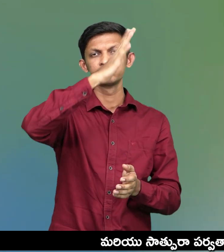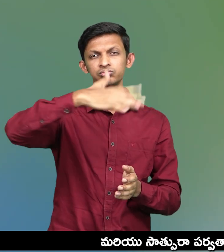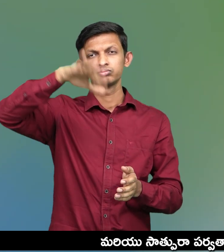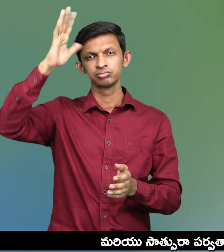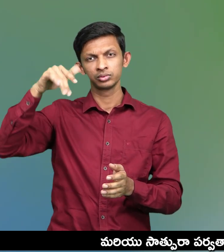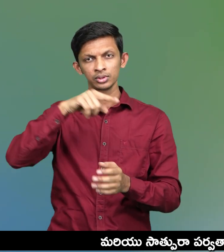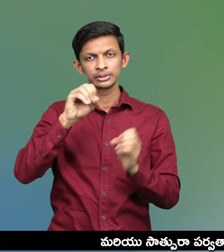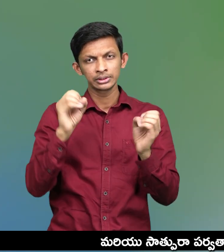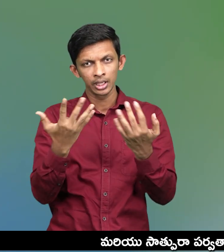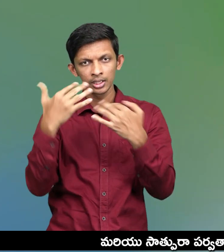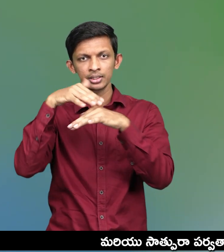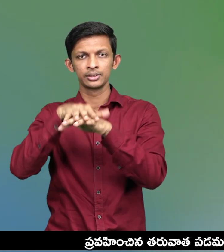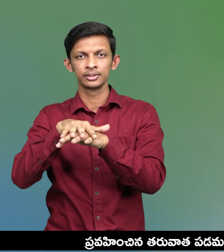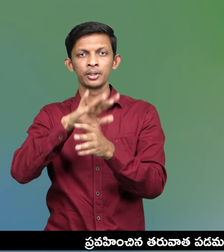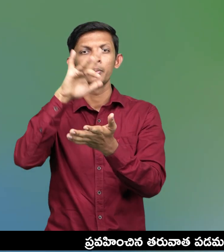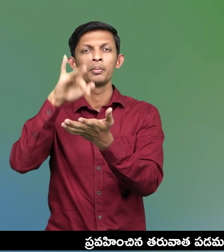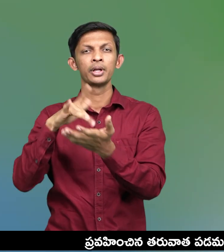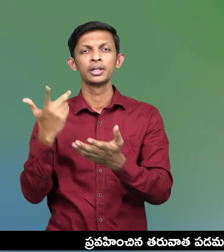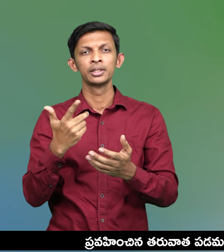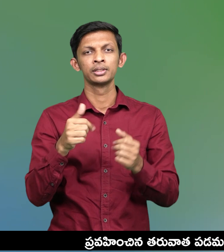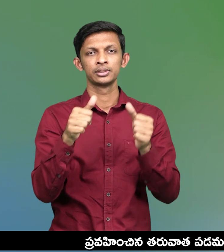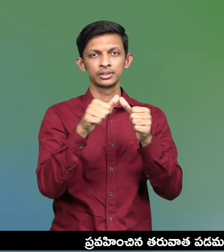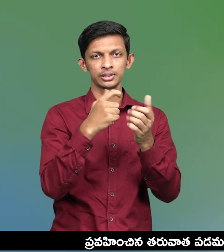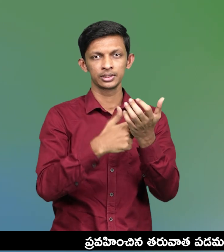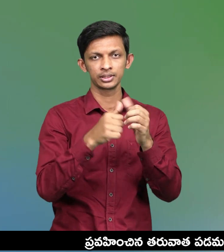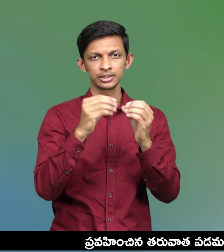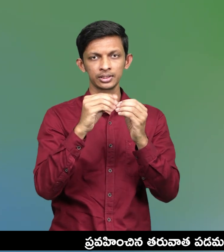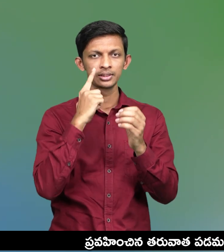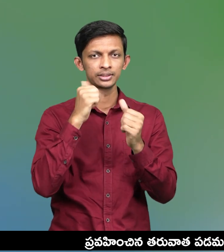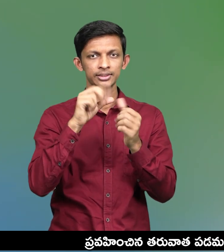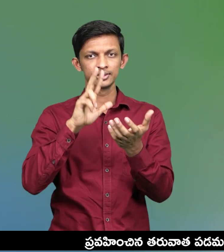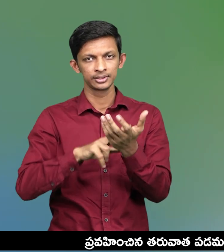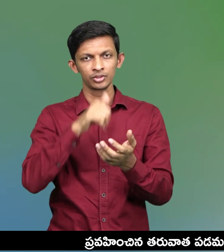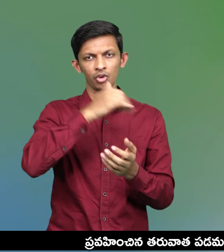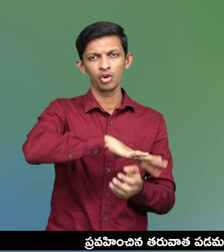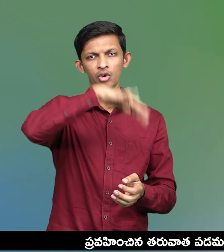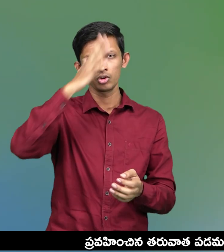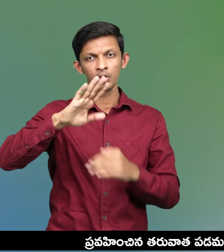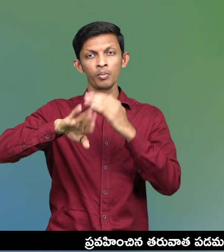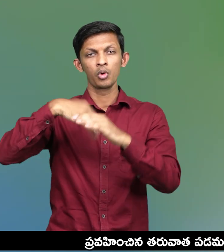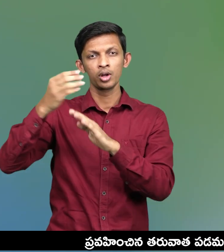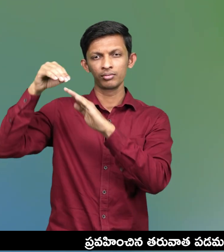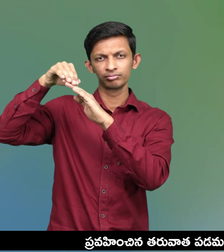అరేబియా సముద్రం ప్రవహించిన తరువాత పడమటివైపు పశ్చిమం అంటారు. ప్రవహించే నదులు